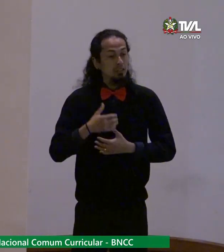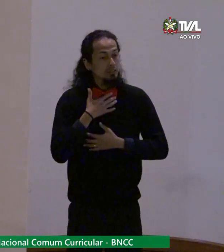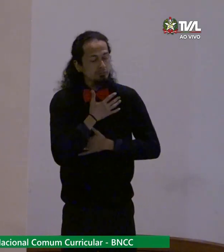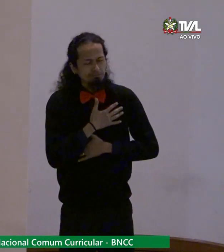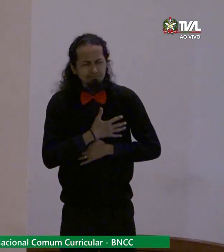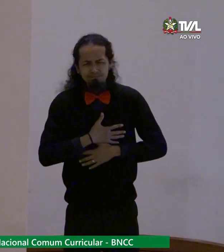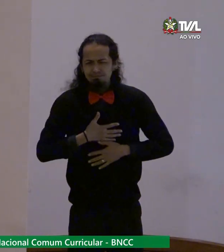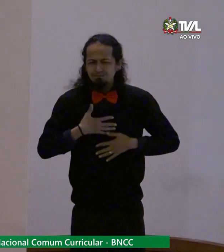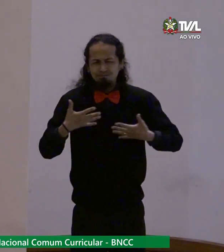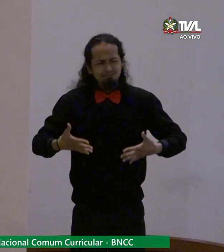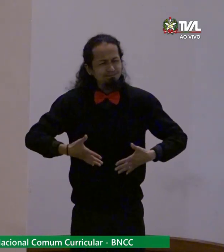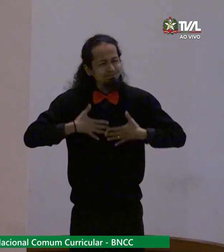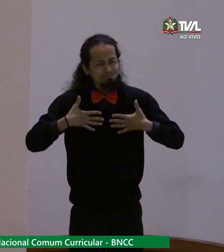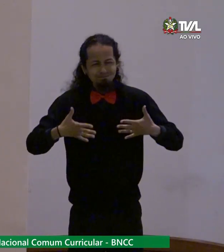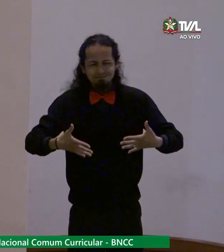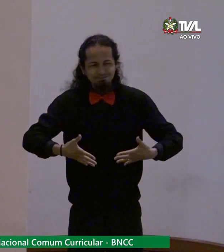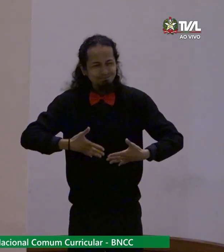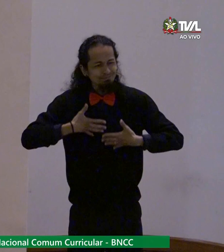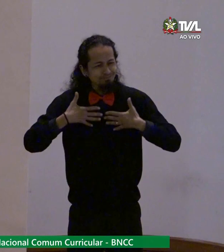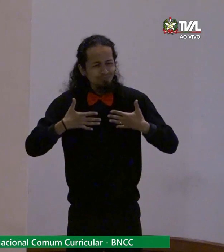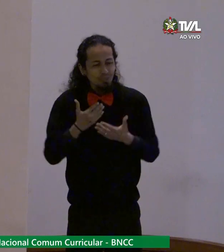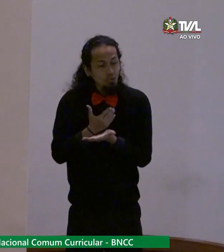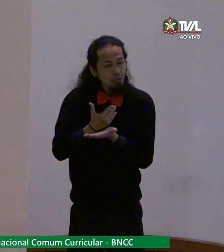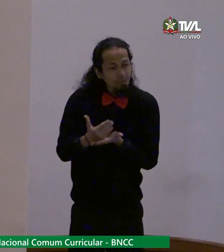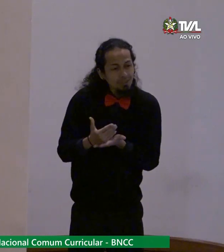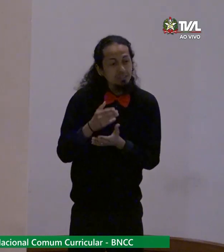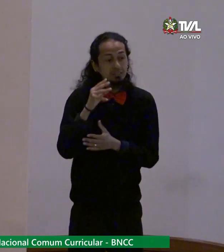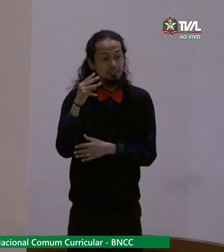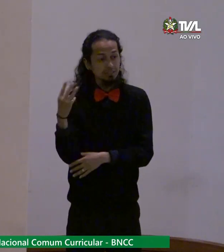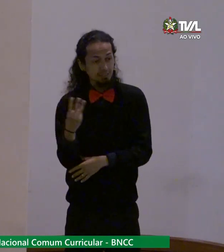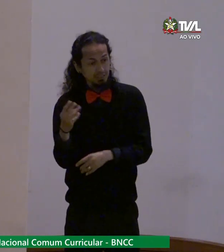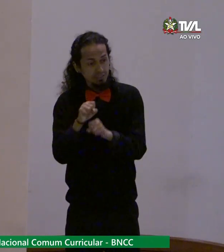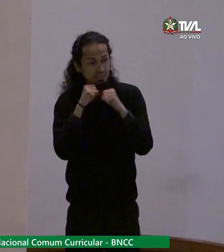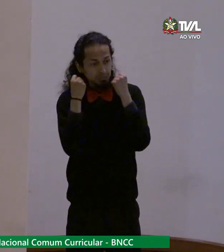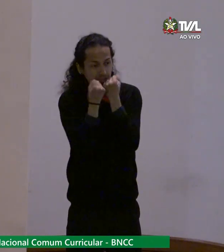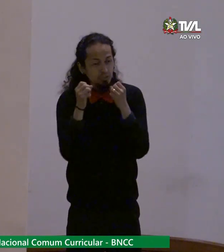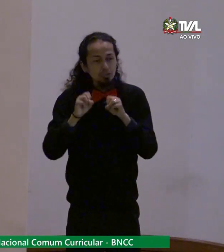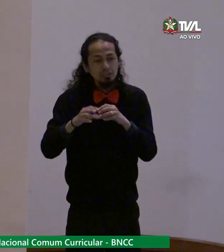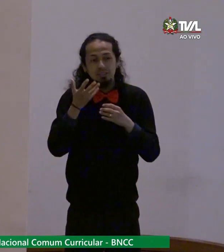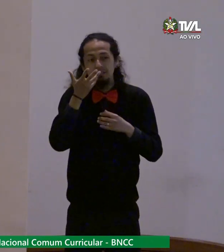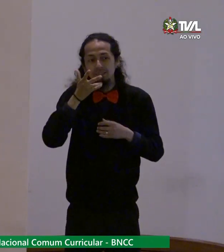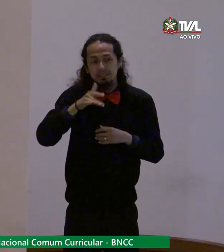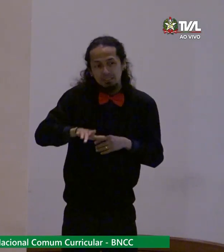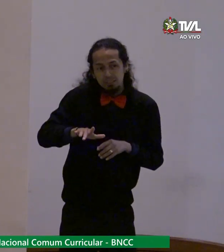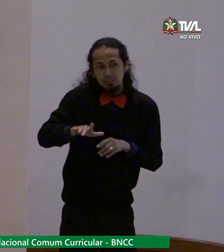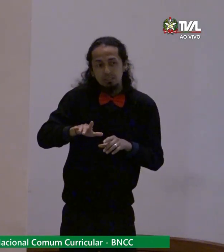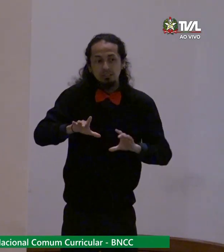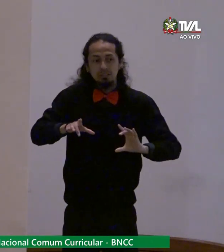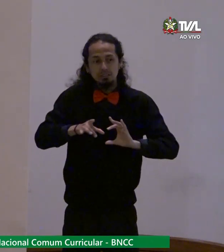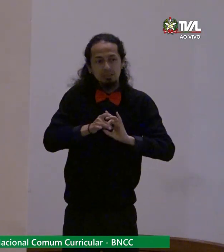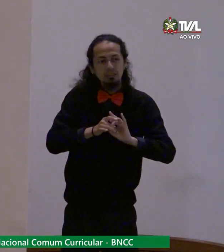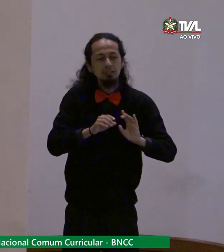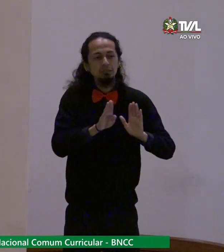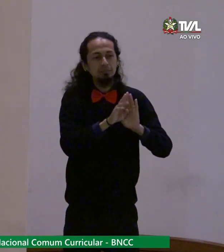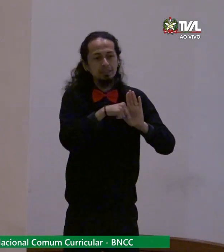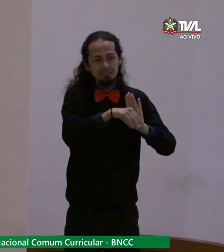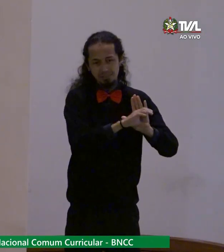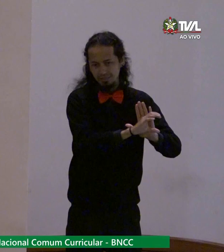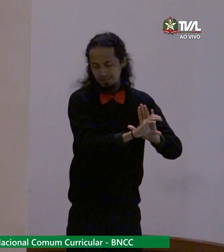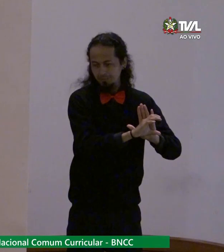alegria que iniciamos o 3º seminário a educação infantil EA base Nacional comum curricular